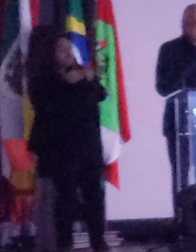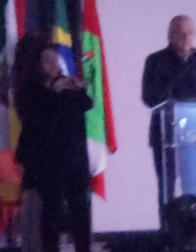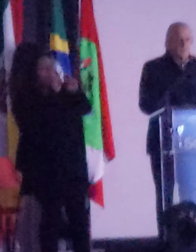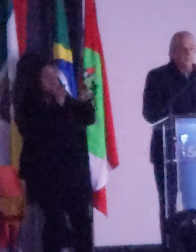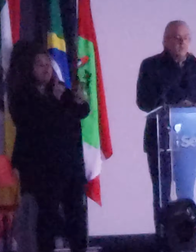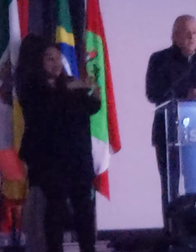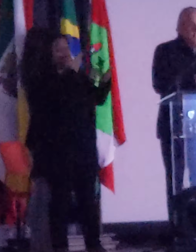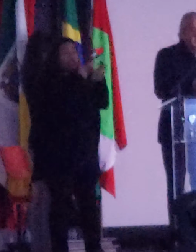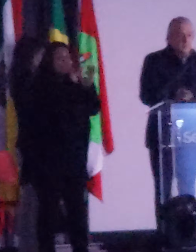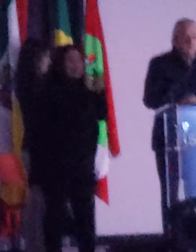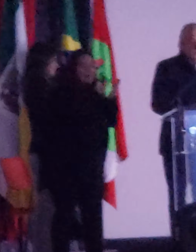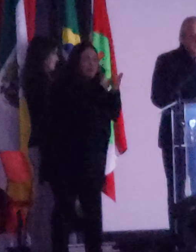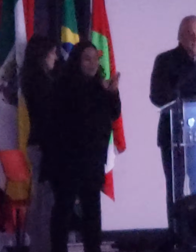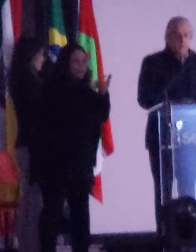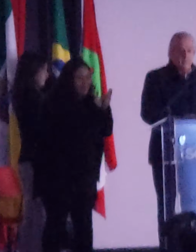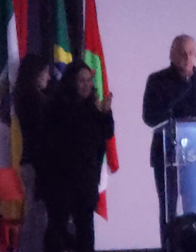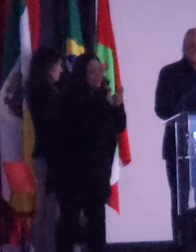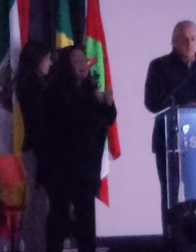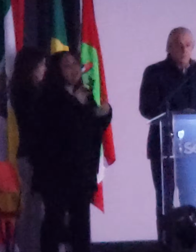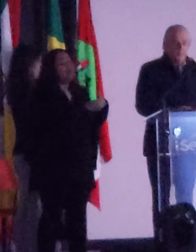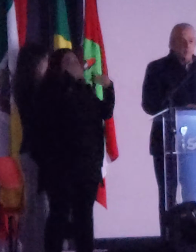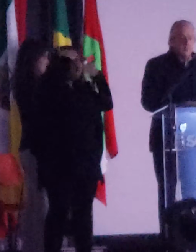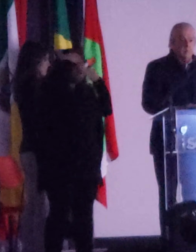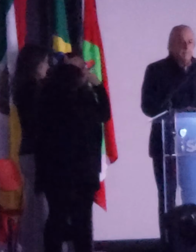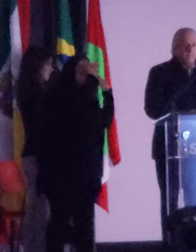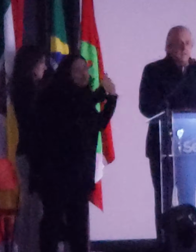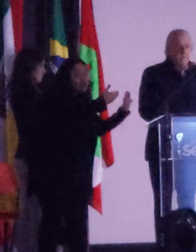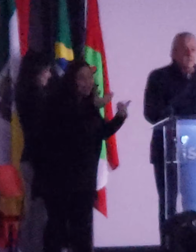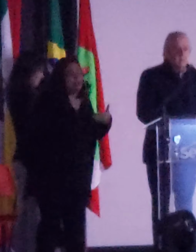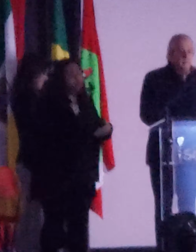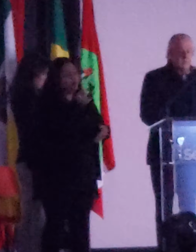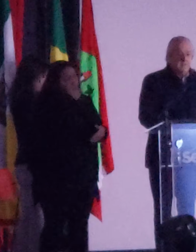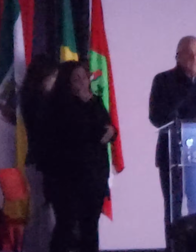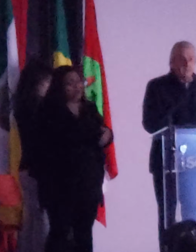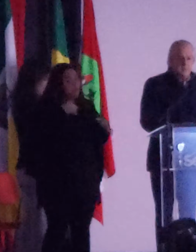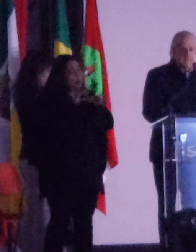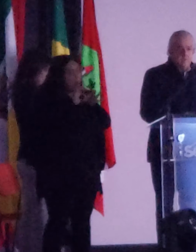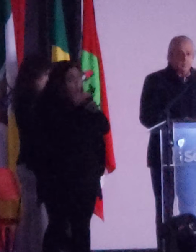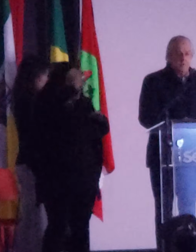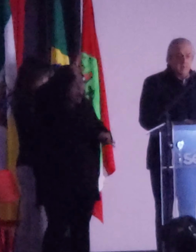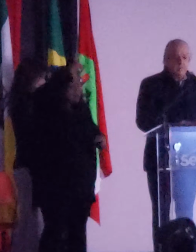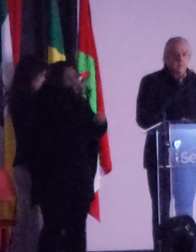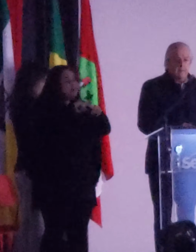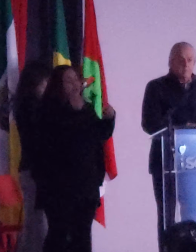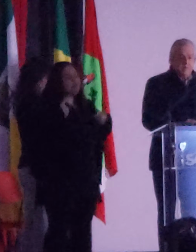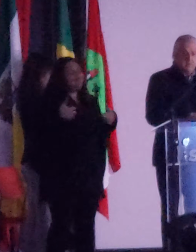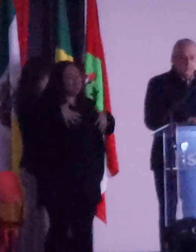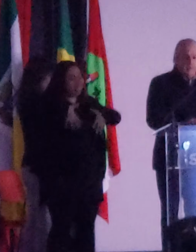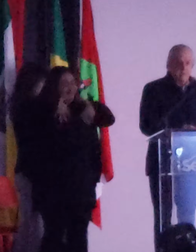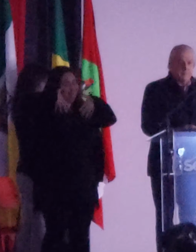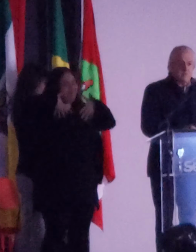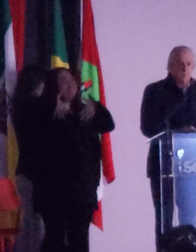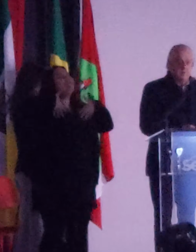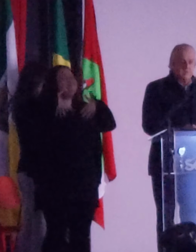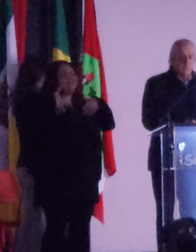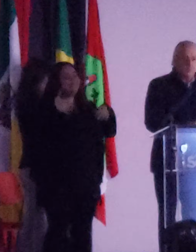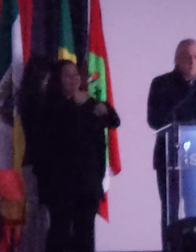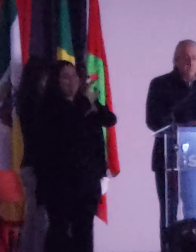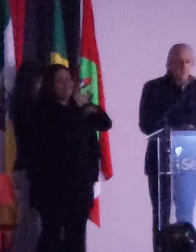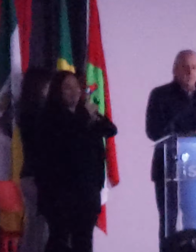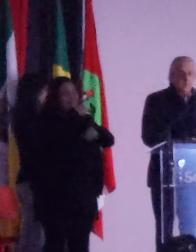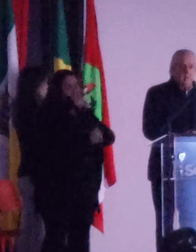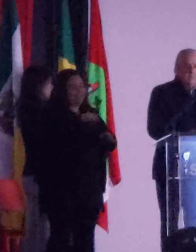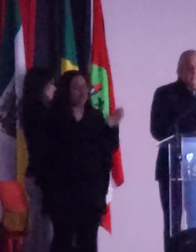palavras, eu agradeço, pedir desculpa por ter me estendido um pouco e dizer da satisfação do IBRAM em participar da abertura